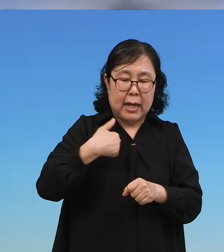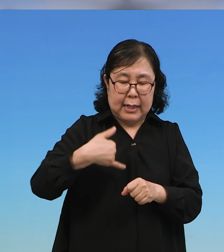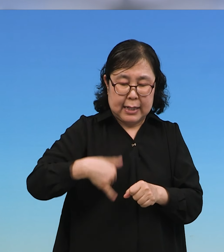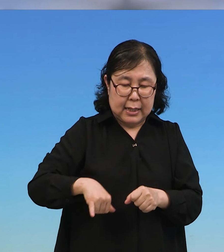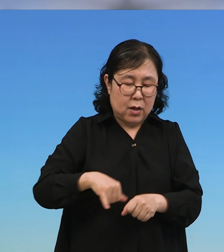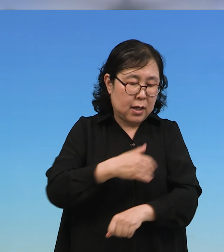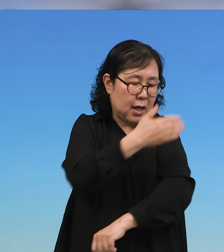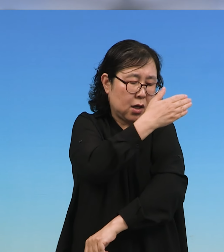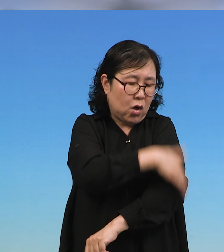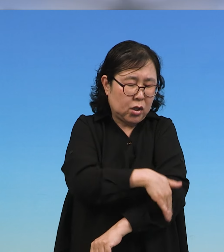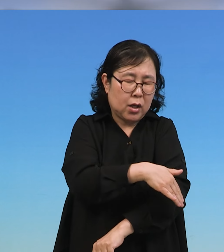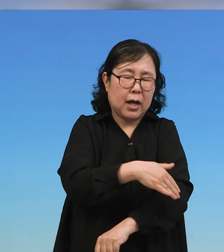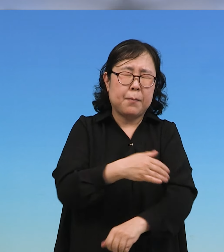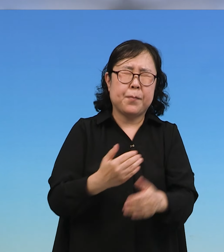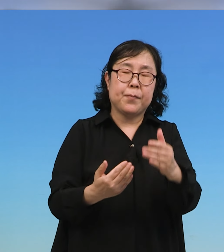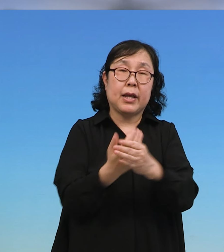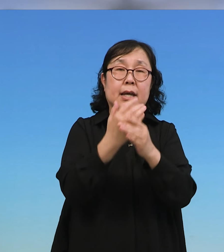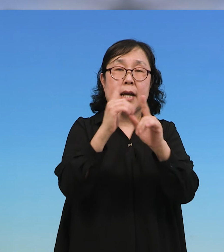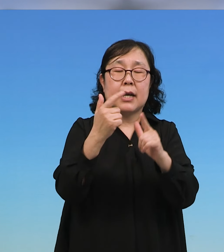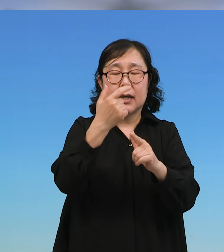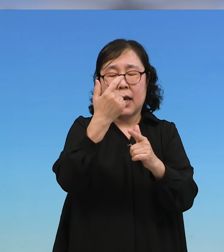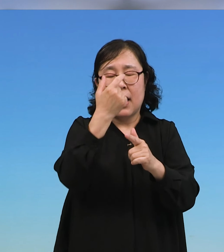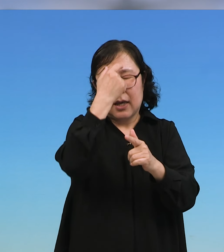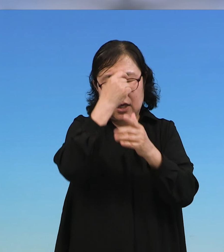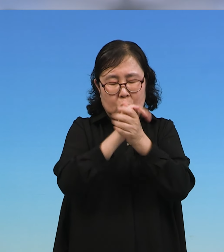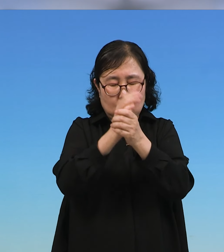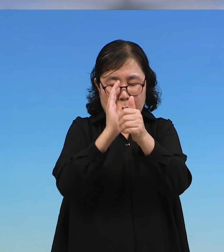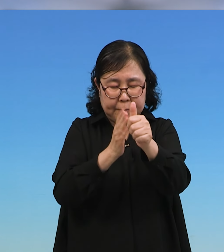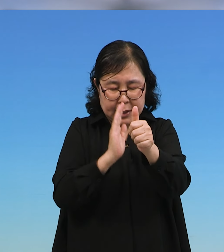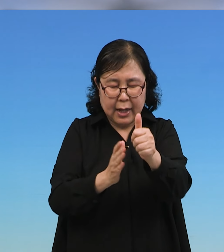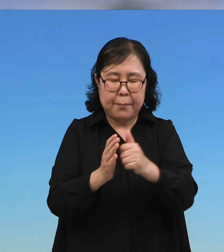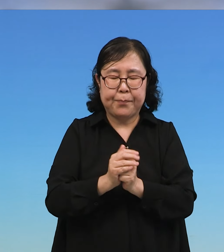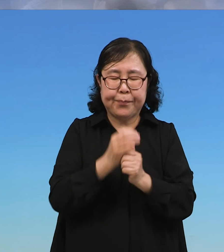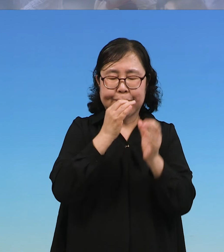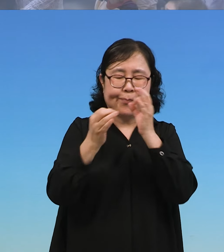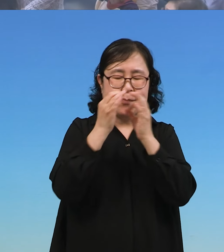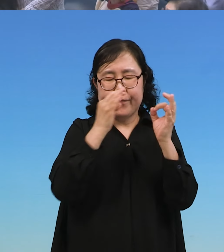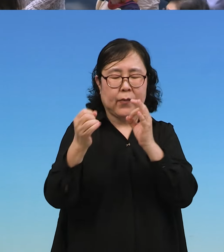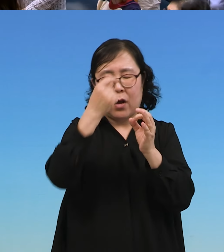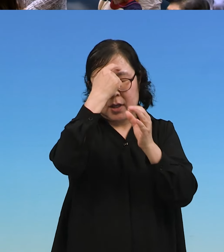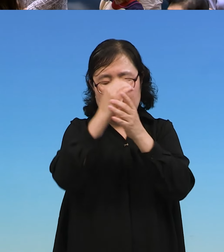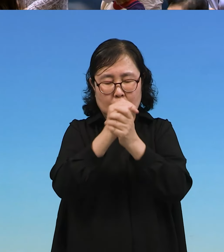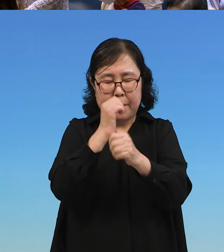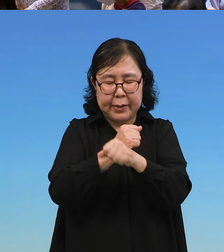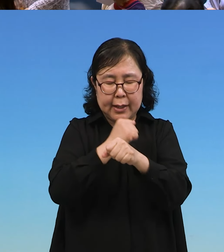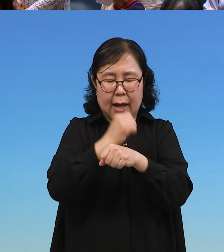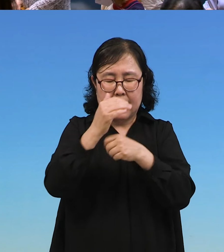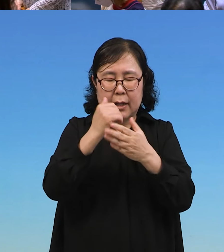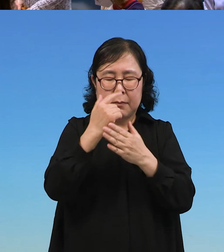일어나지 않기를 원합니다. 한 목소리로 합심하여 같이 기도하시겠습니다. 하나님 아버지,